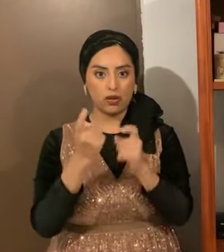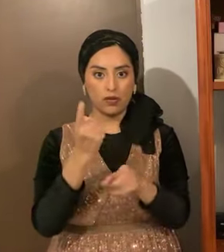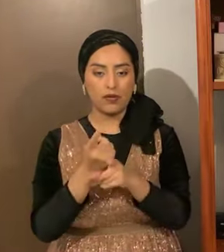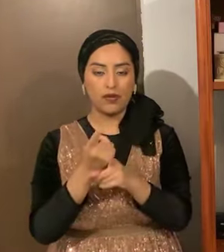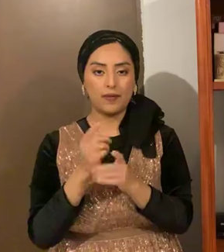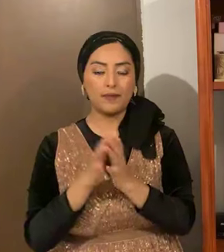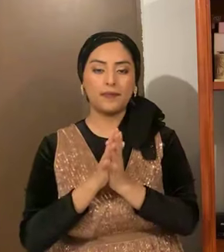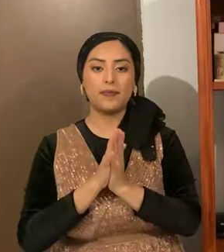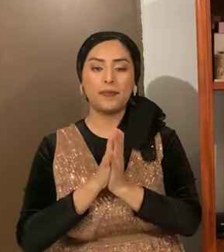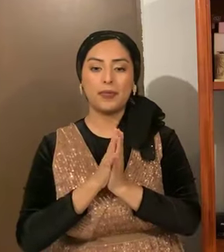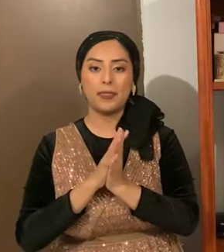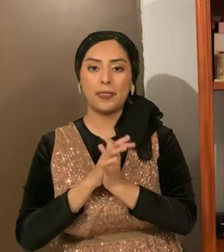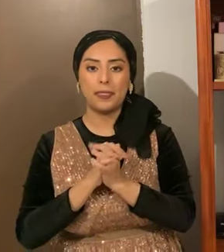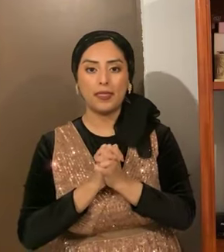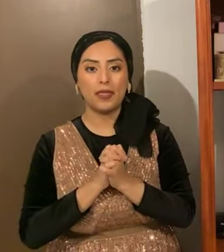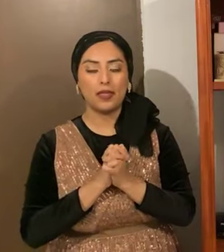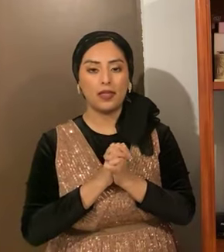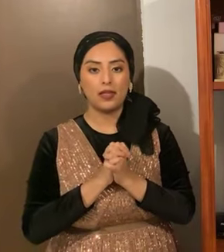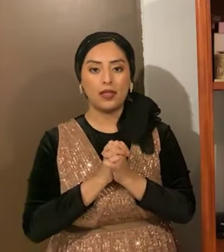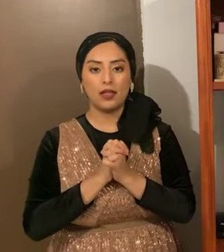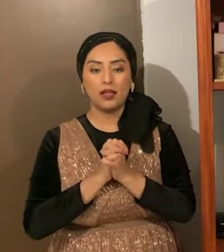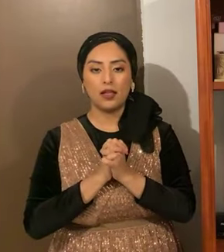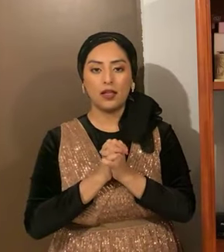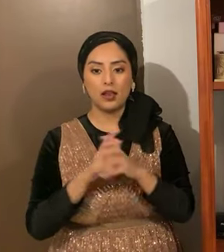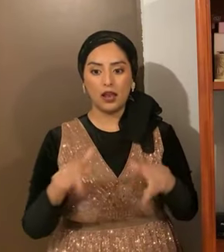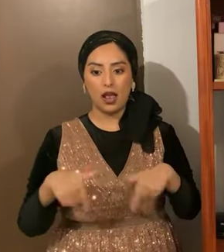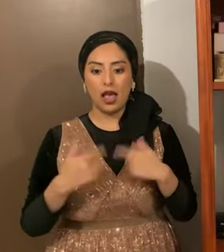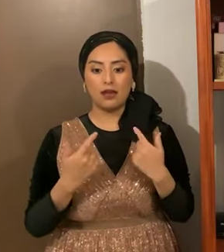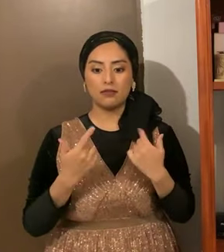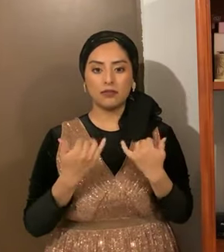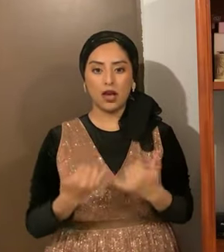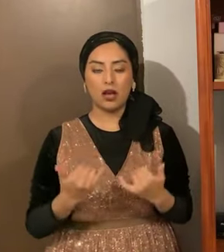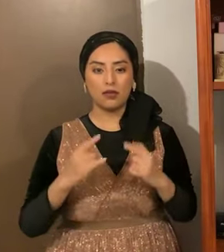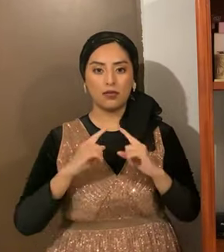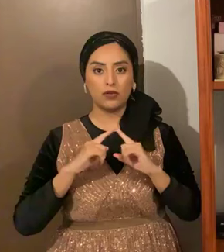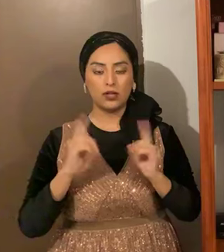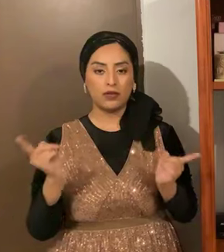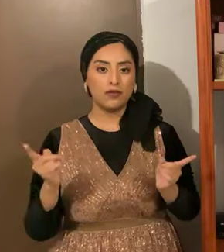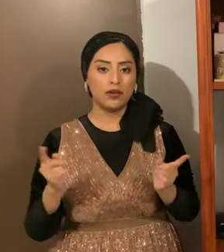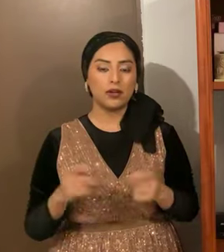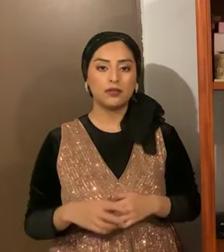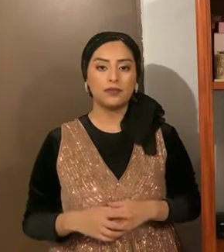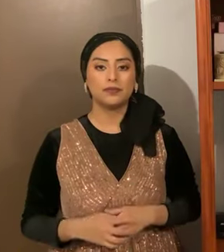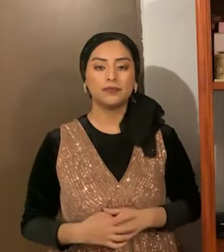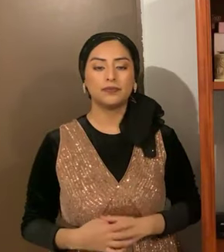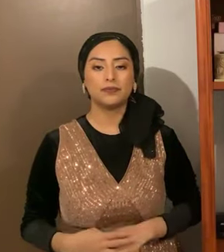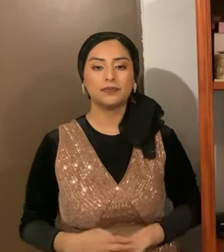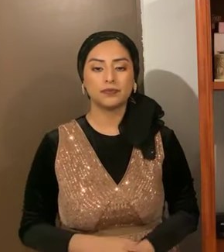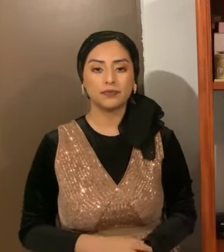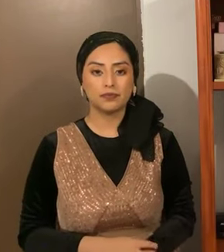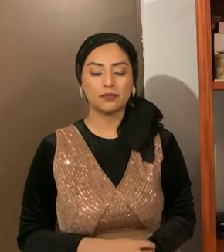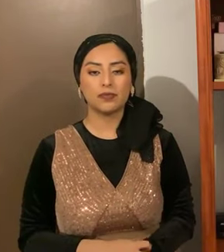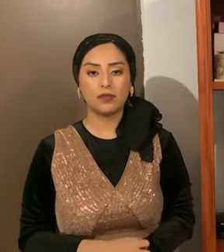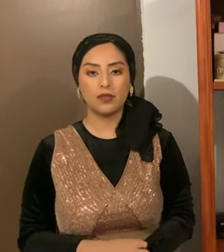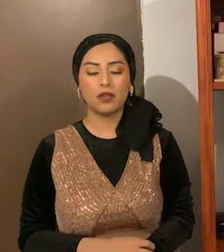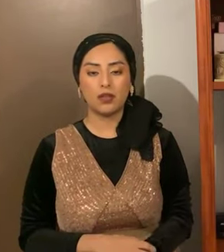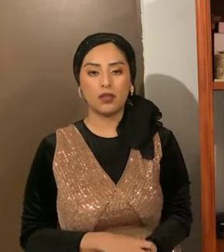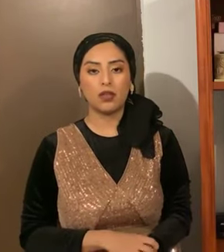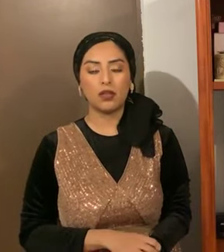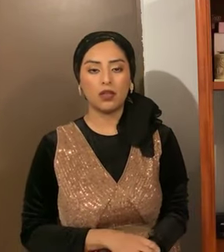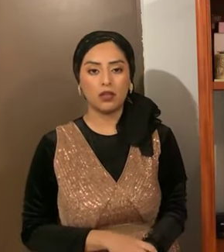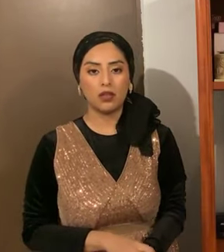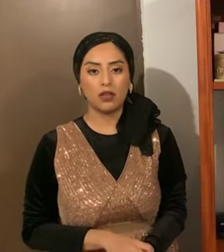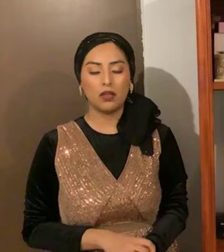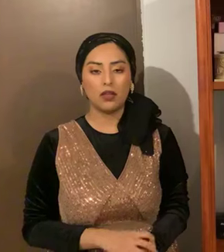Se dejó, por así decirlo, la normalidad de la vida, en todos sentidos. Entonces lo anunció